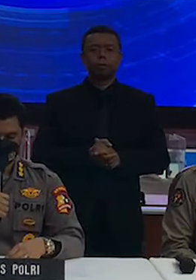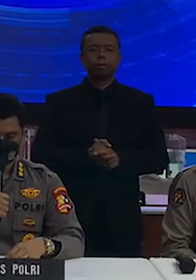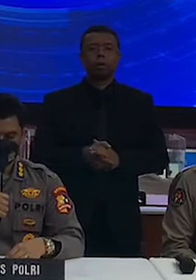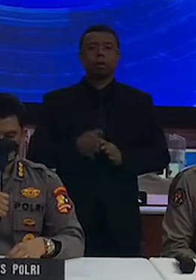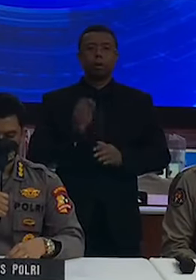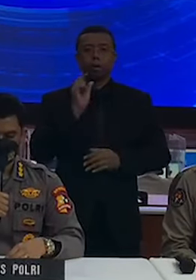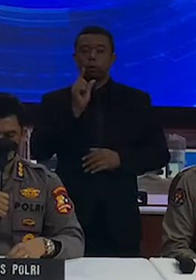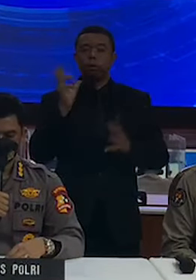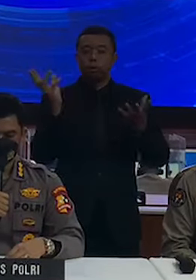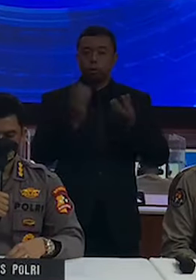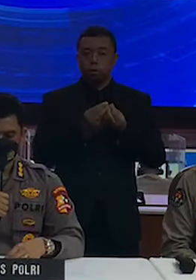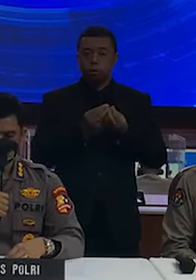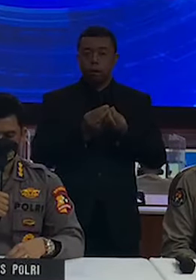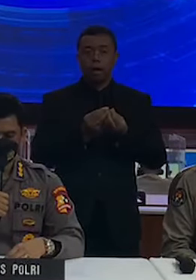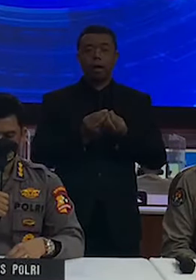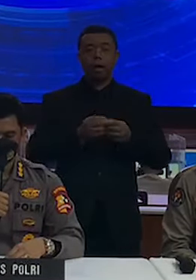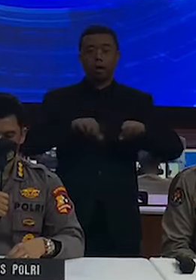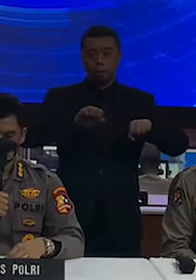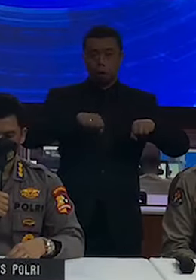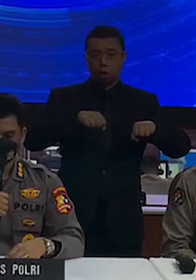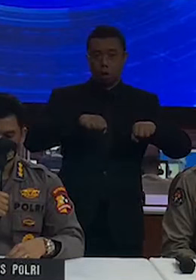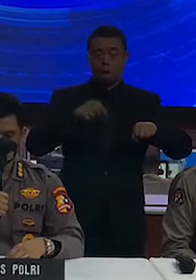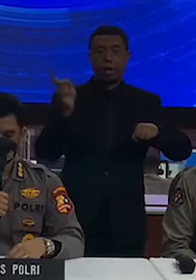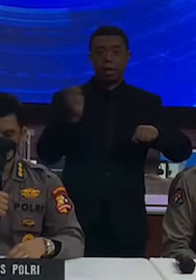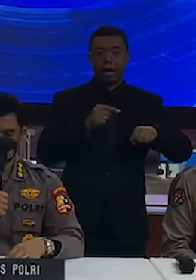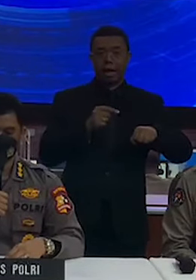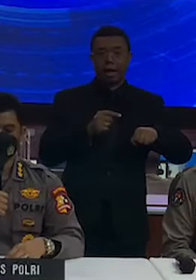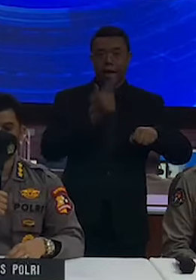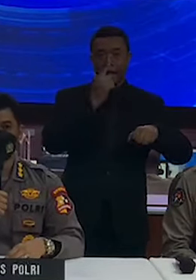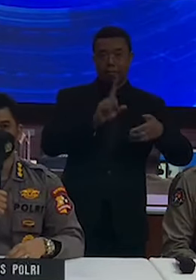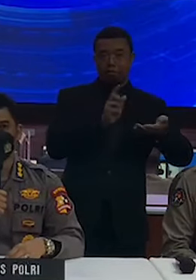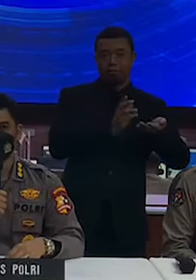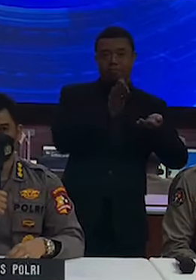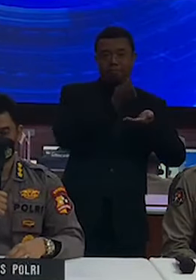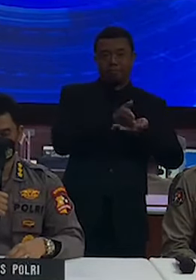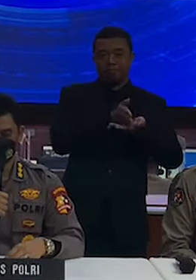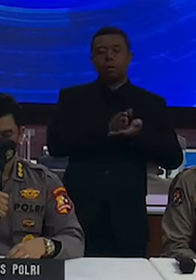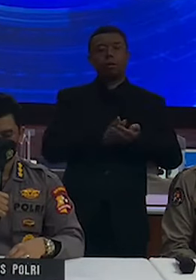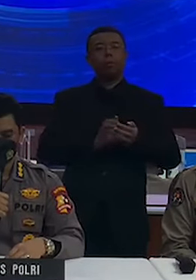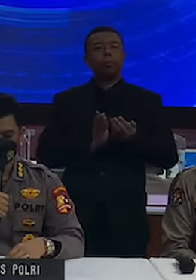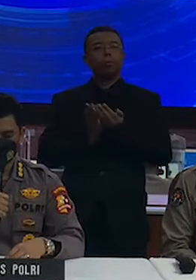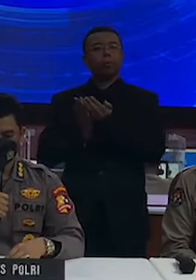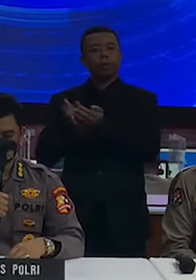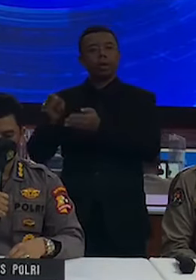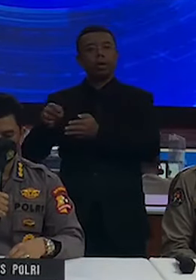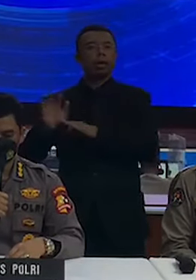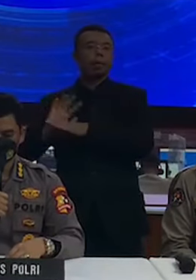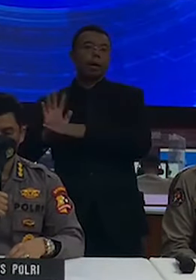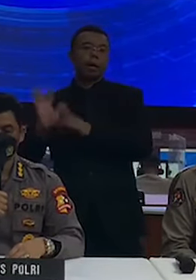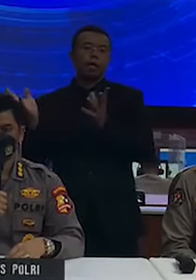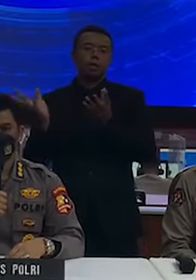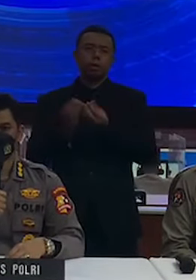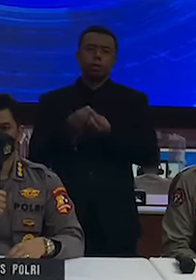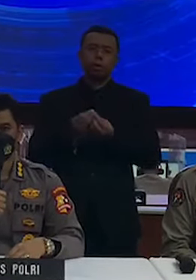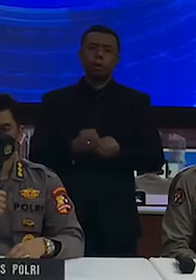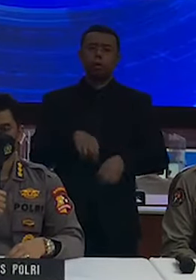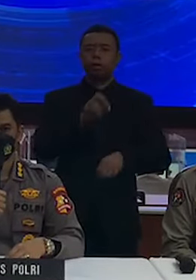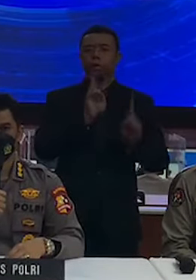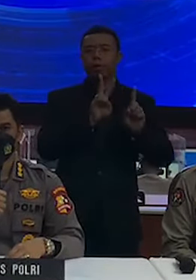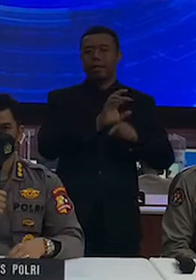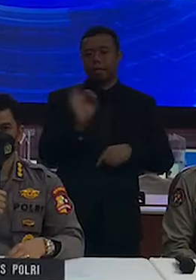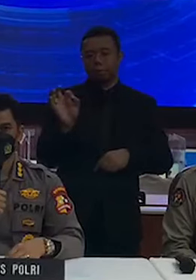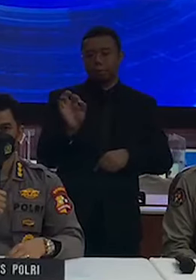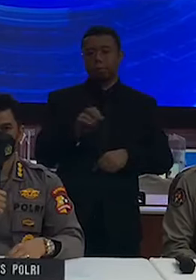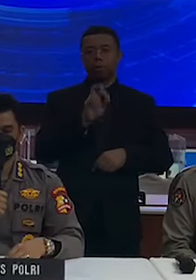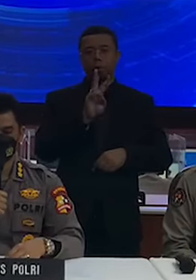Kemudian untuk jumlah kendaraan roda 2 dari pelabuhan Bakahuni menuju pelabuhan Merak ini sebanyak